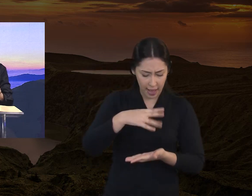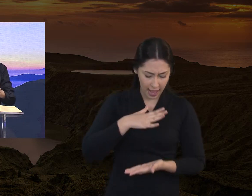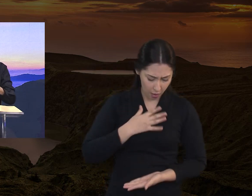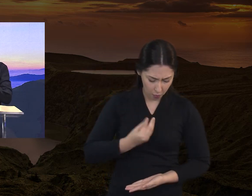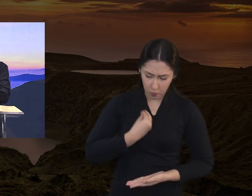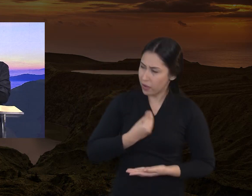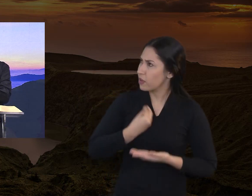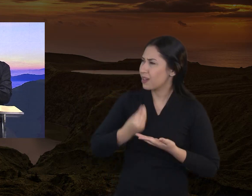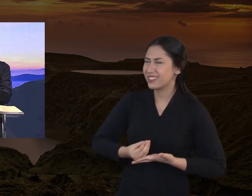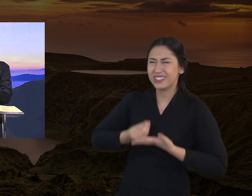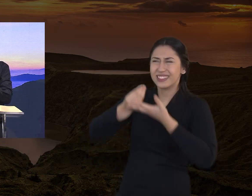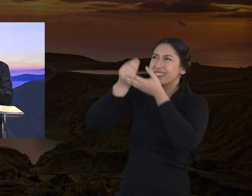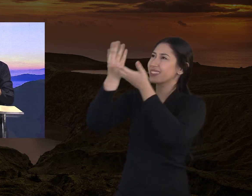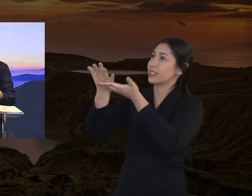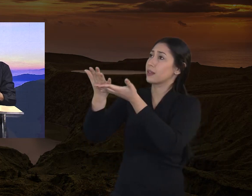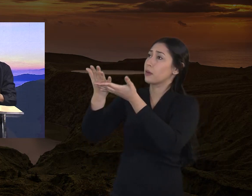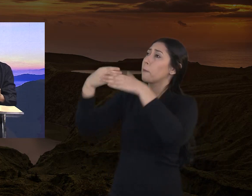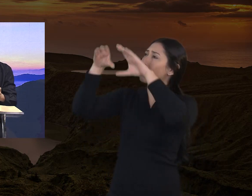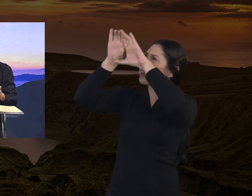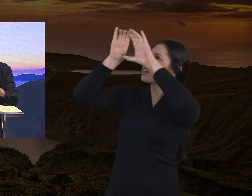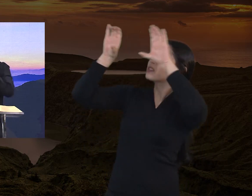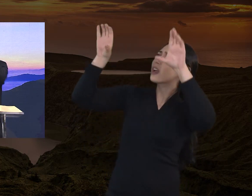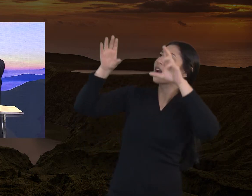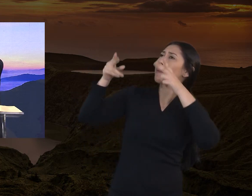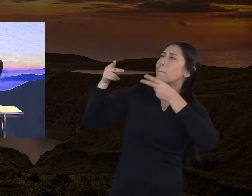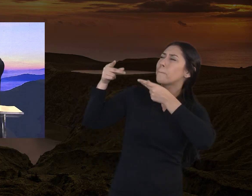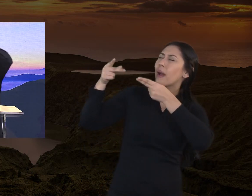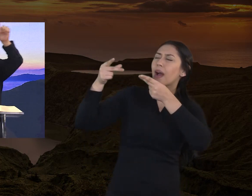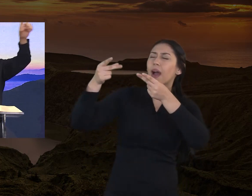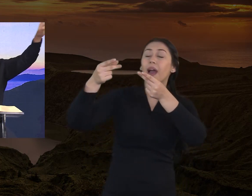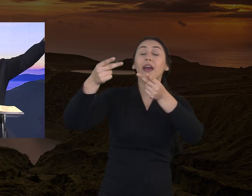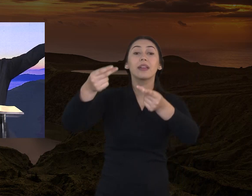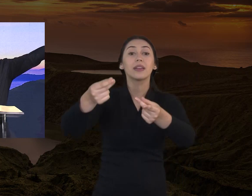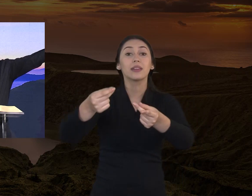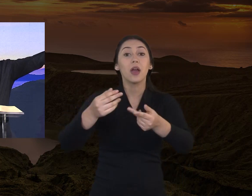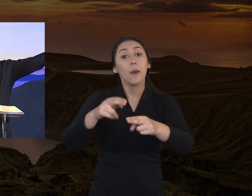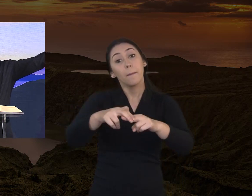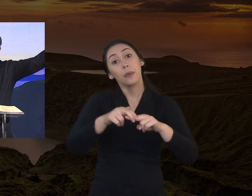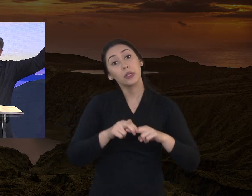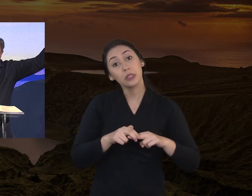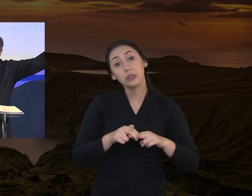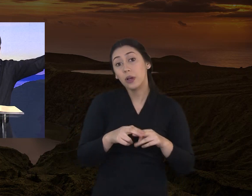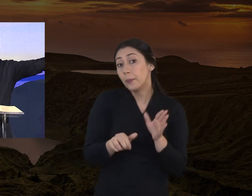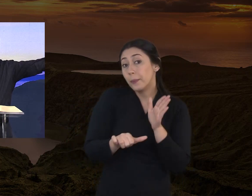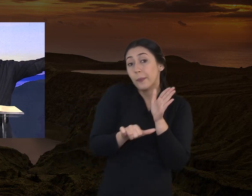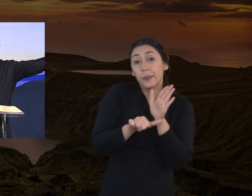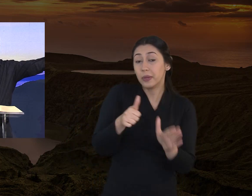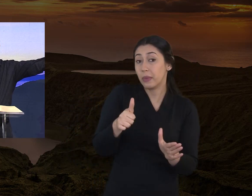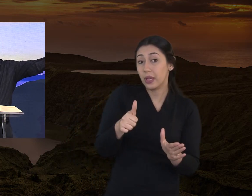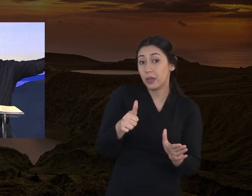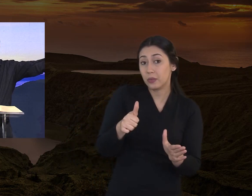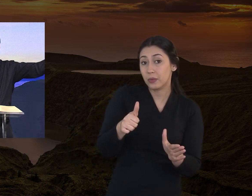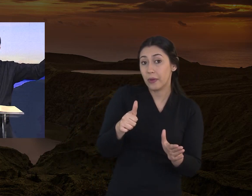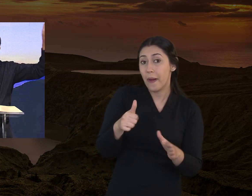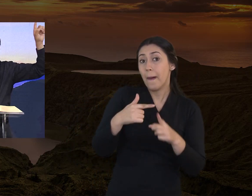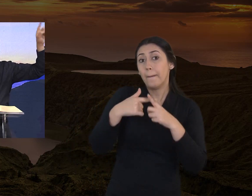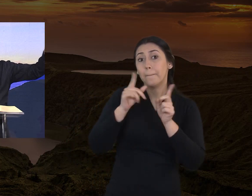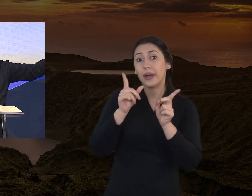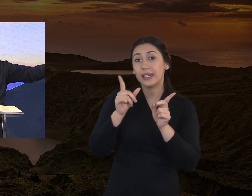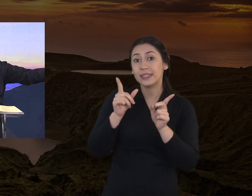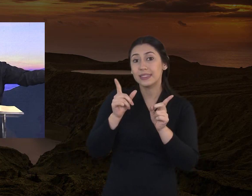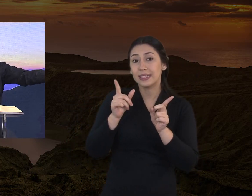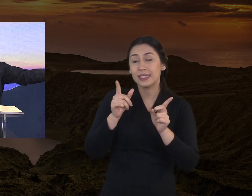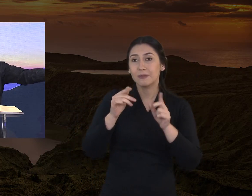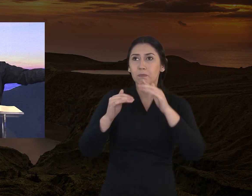Eterno, ele se tornou o quê? O primogênito da criação, já lá na criação. Quando